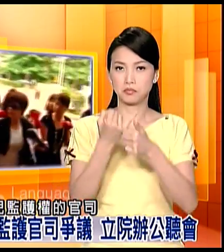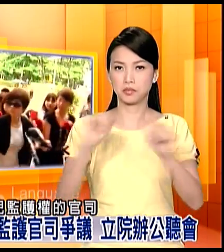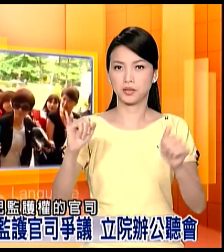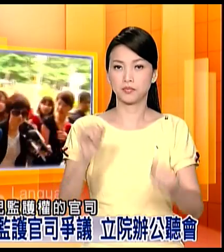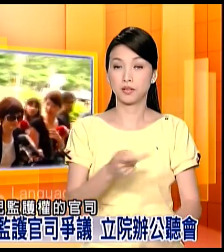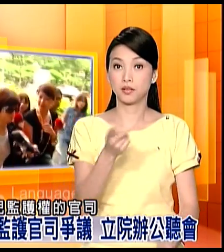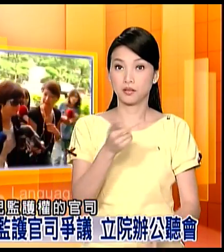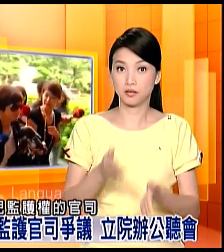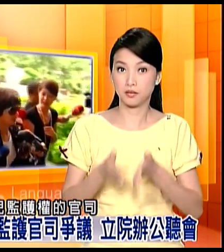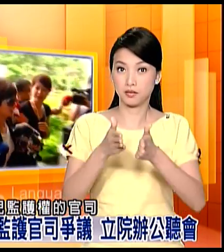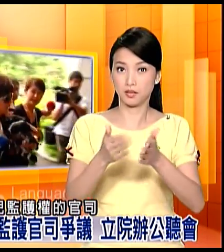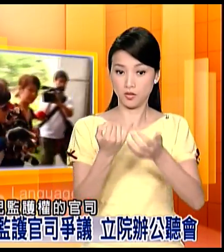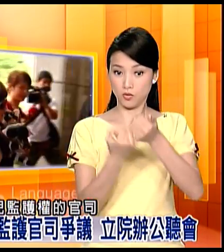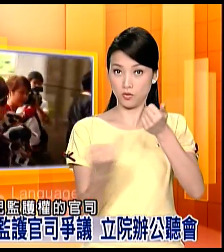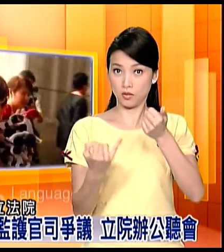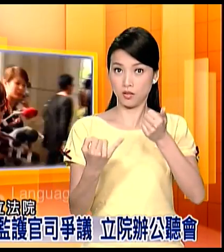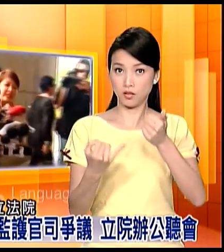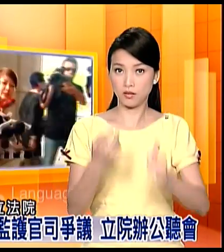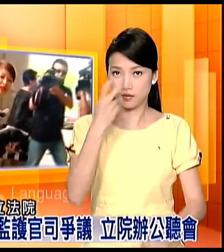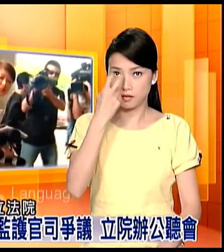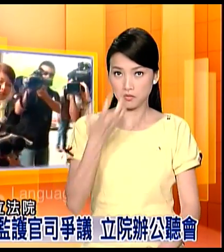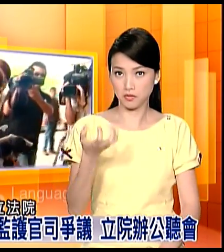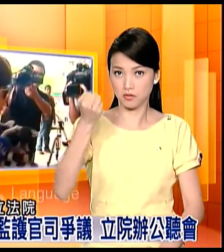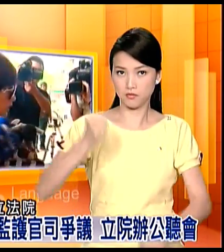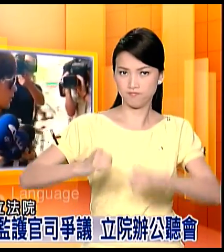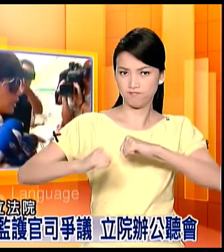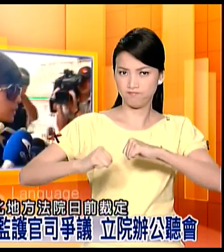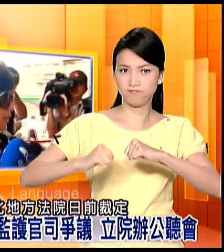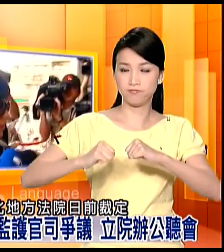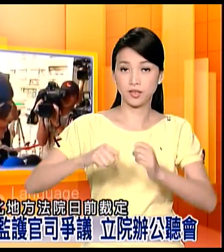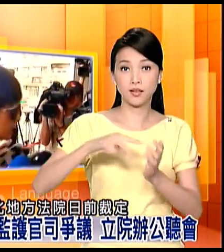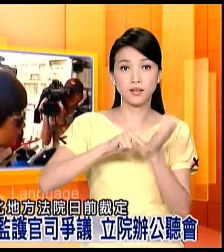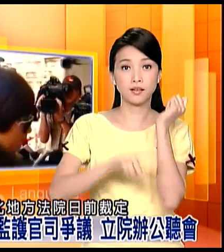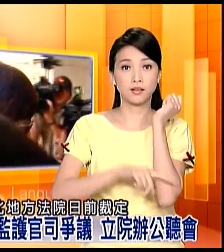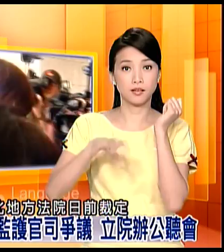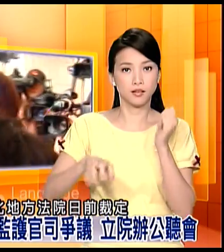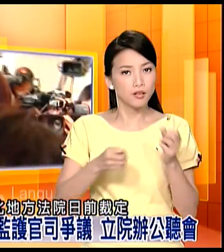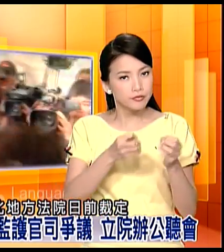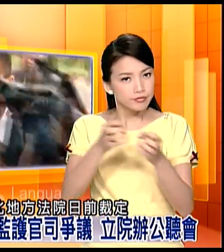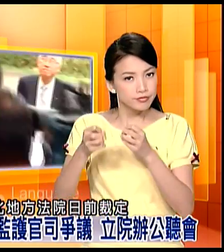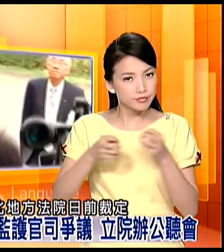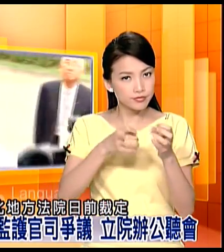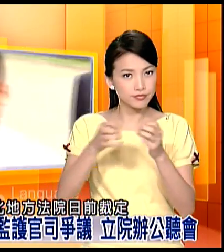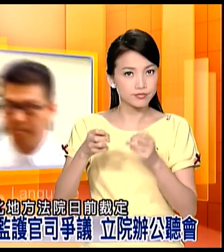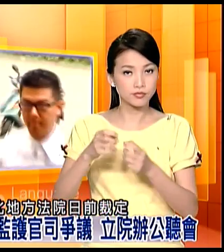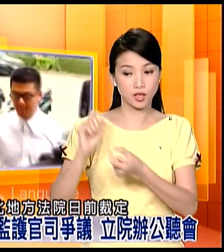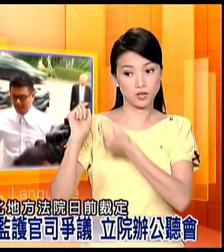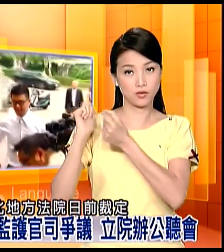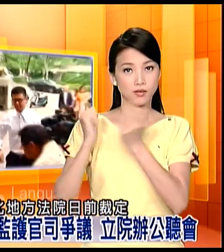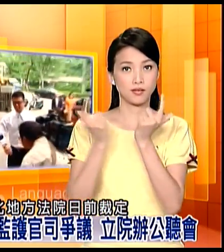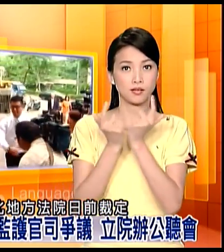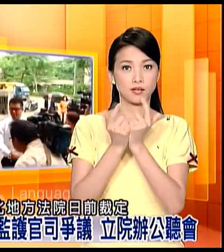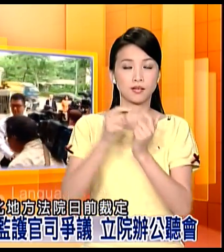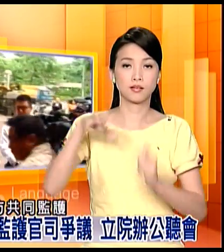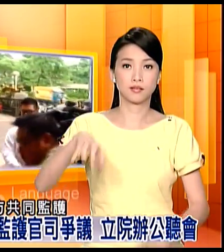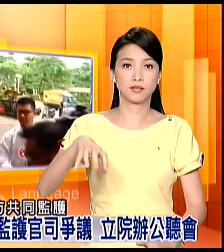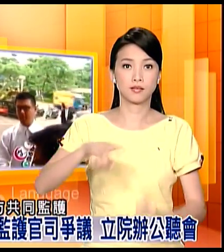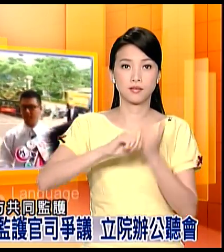儿监护权的官司搬上了立法院，因为台北地方法院日前裁定是由双